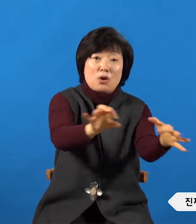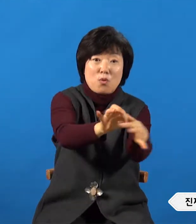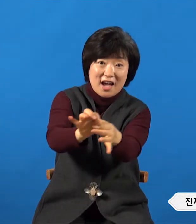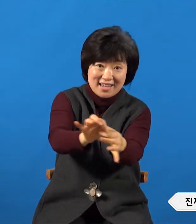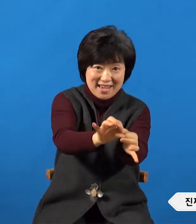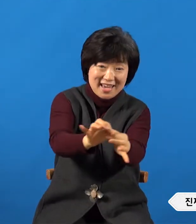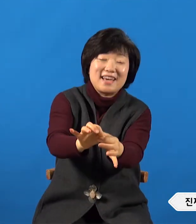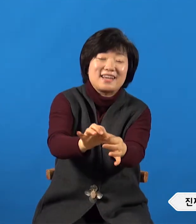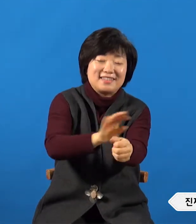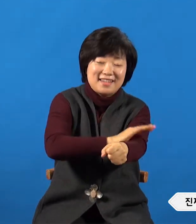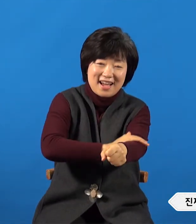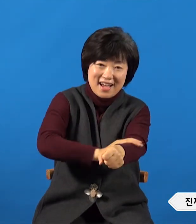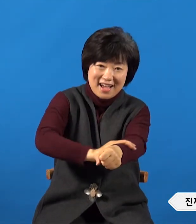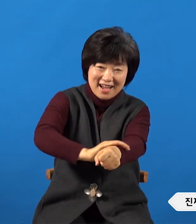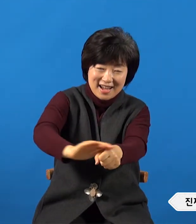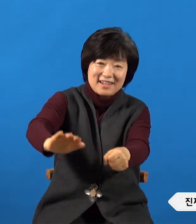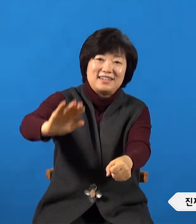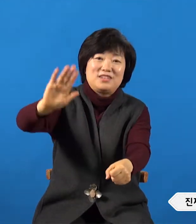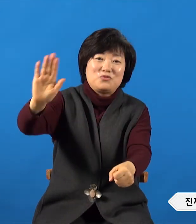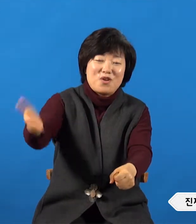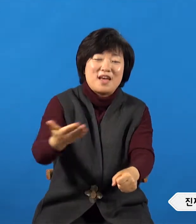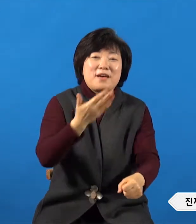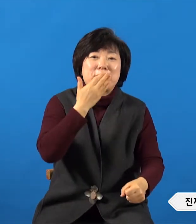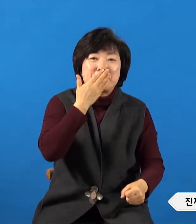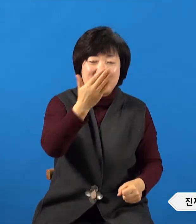관계도 그런 사랑의 관계가